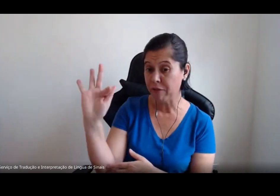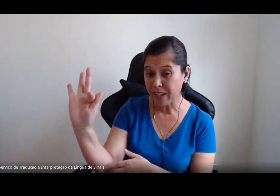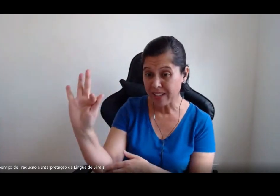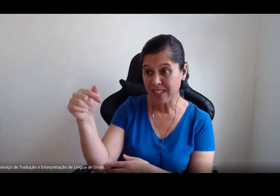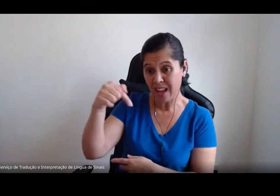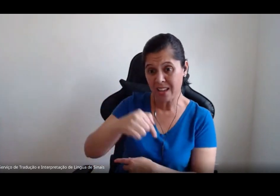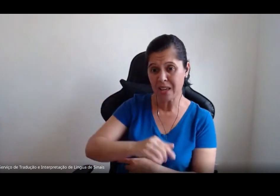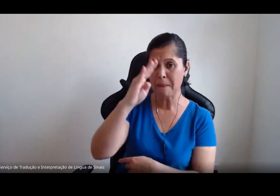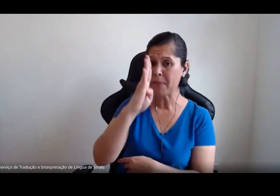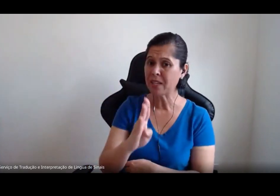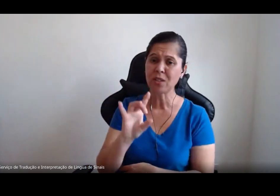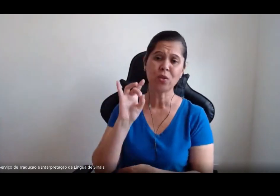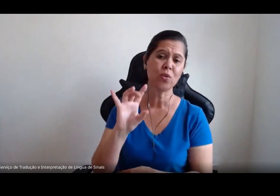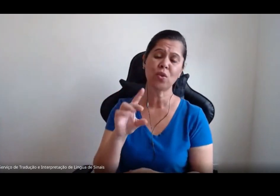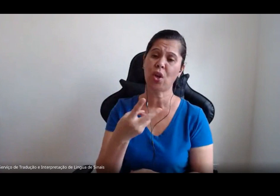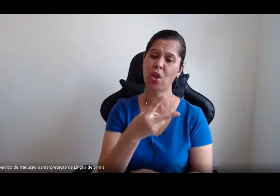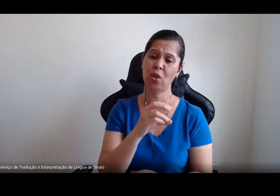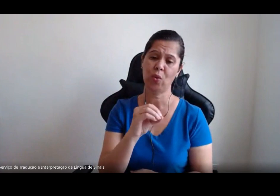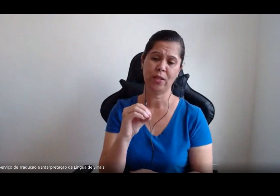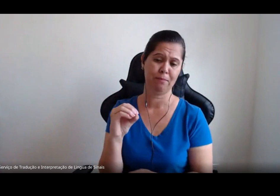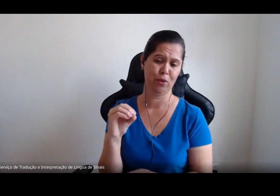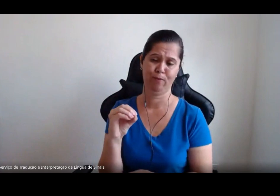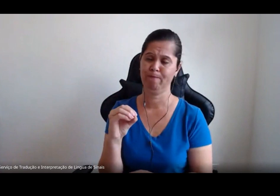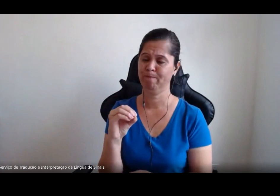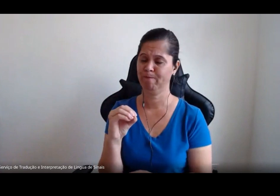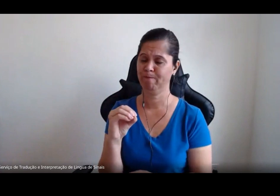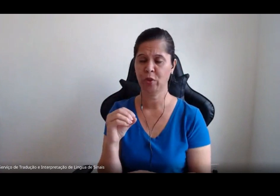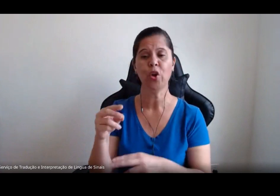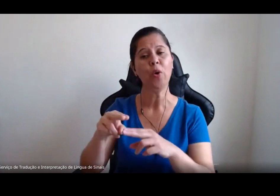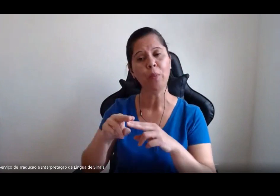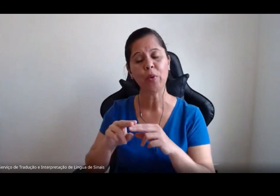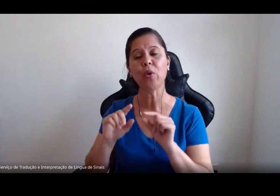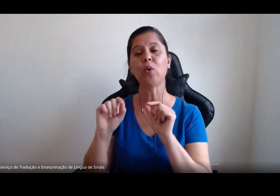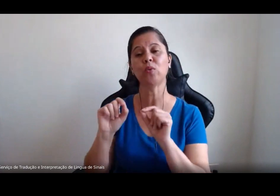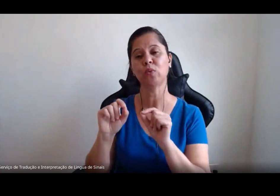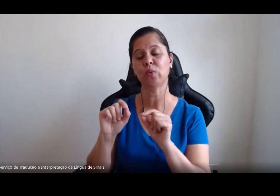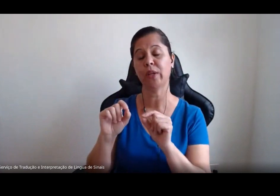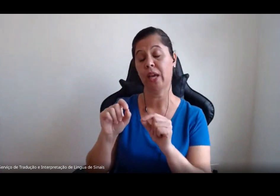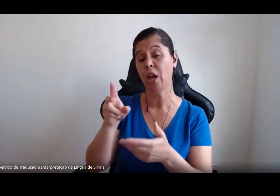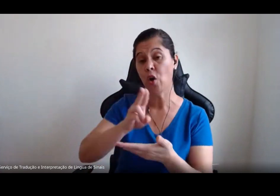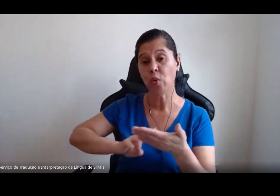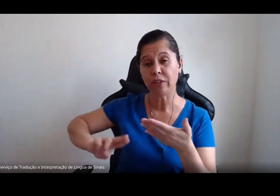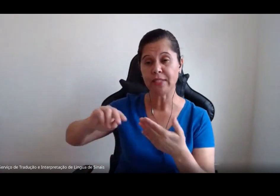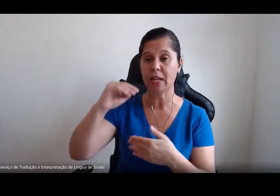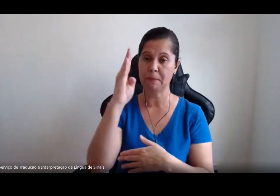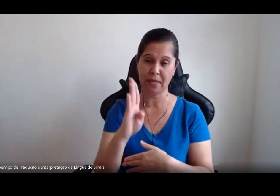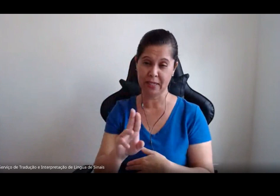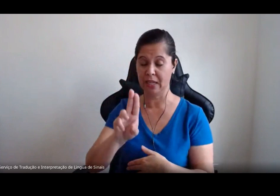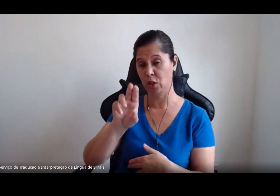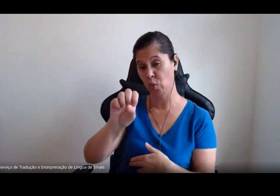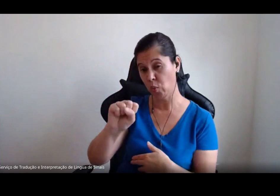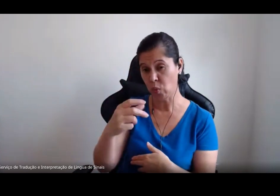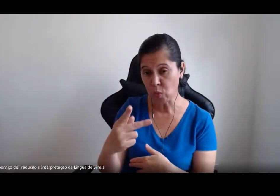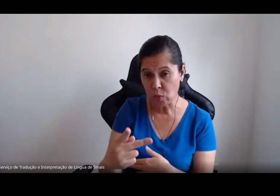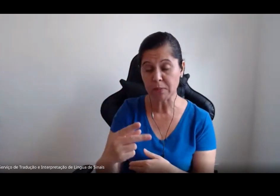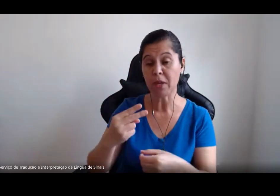Gespin, chega ao Brasil só nos anos 2000, muito por intercâmbio com das universidades brasileiras, especialmente a USP e a